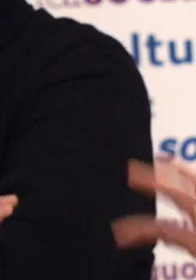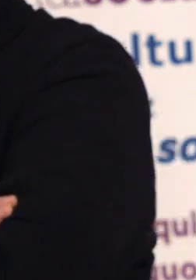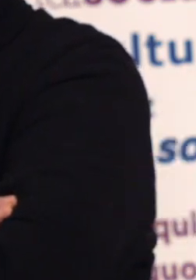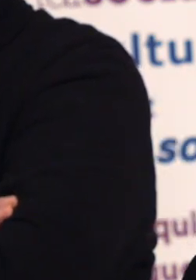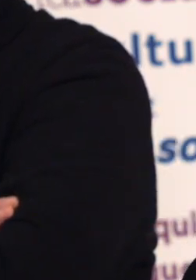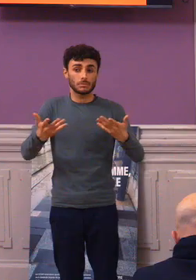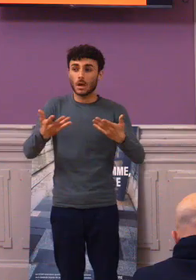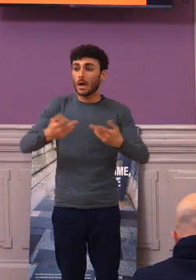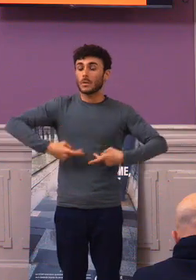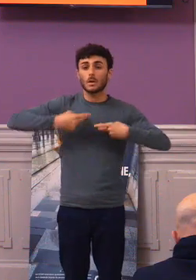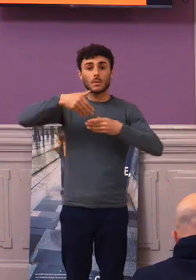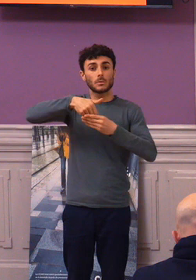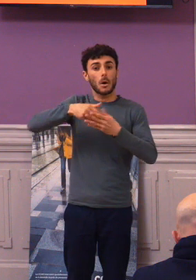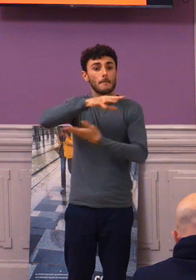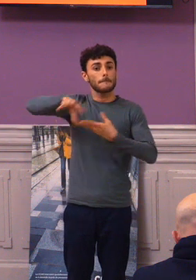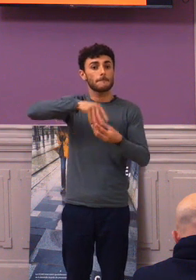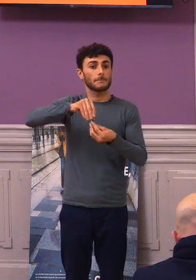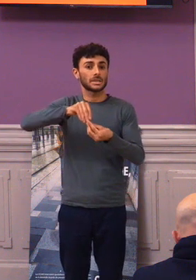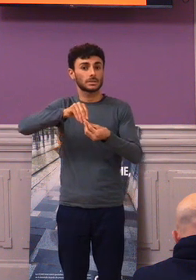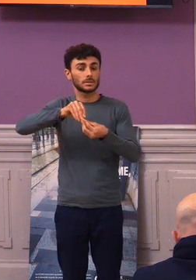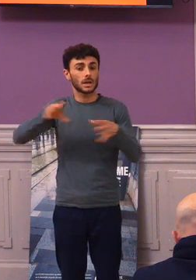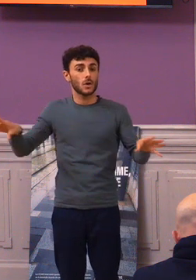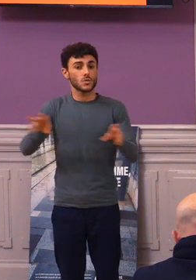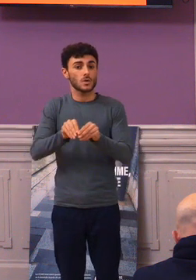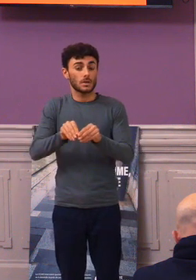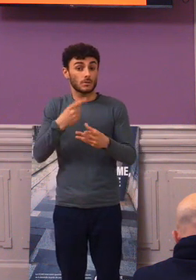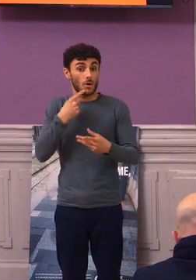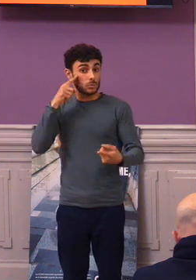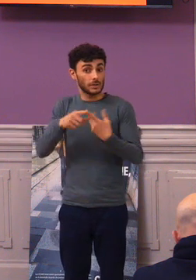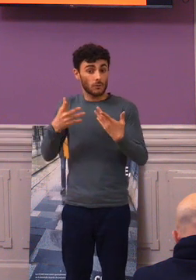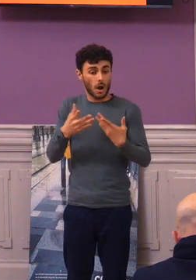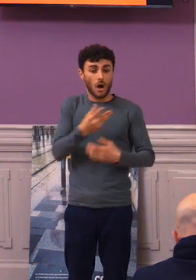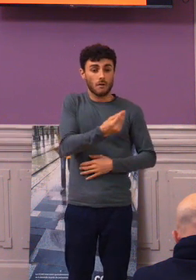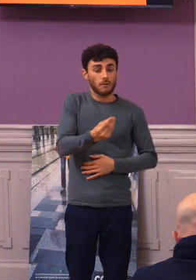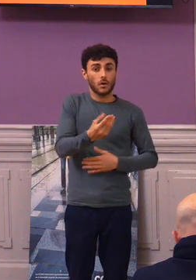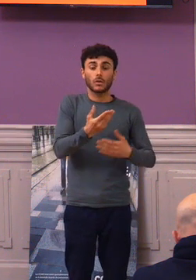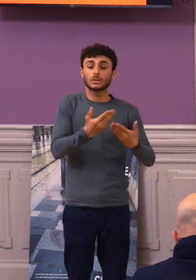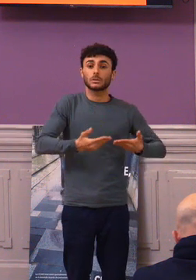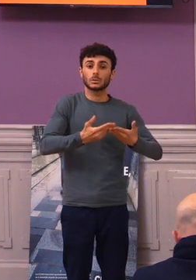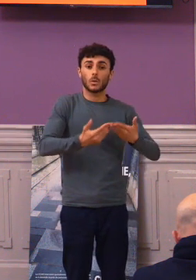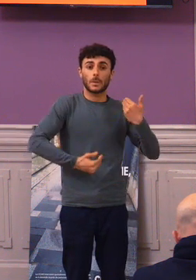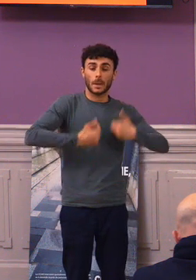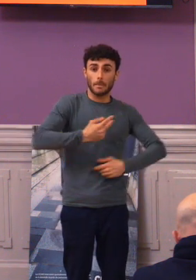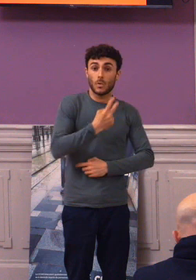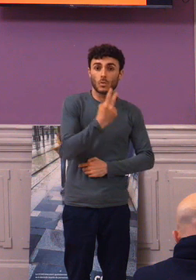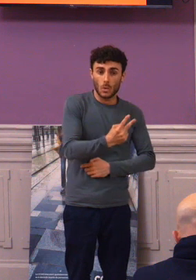dans cette idée de mélanger les publics sont accueillis des enfants en situation de handicap et des enfants qui ne sont pas en situation de handicap et